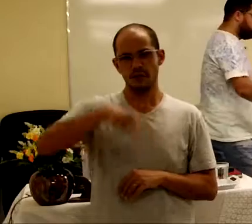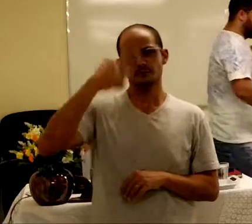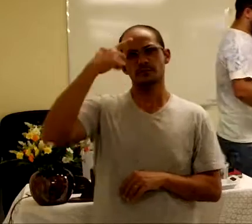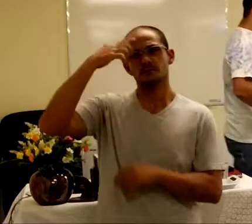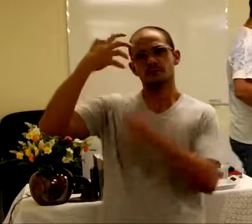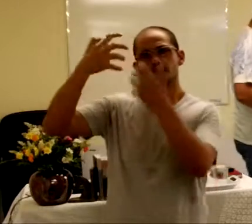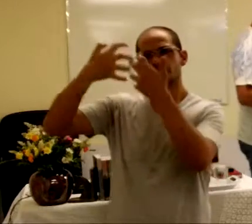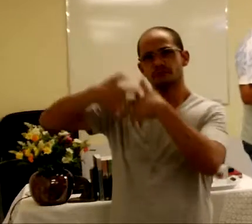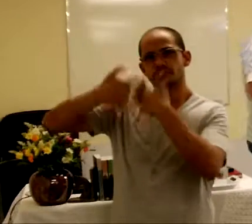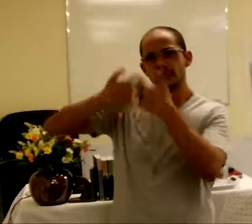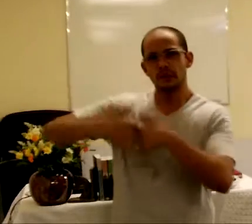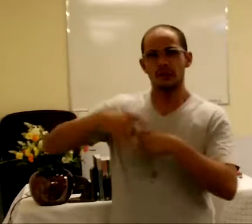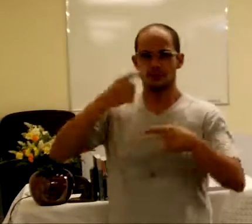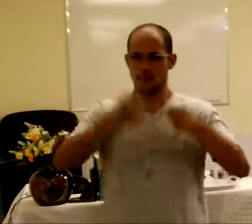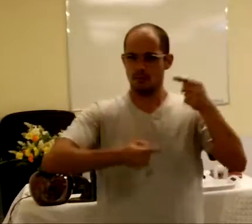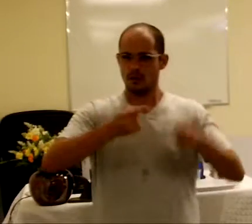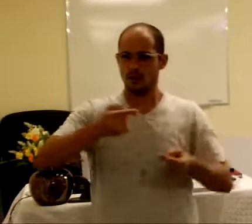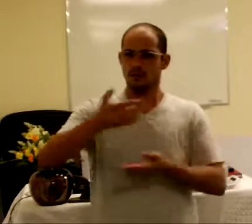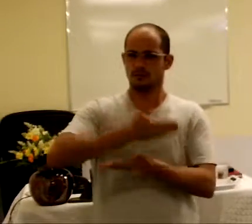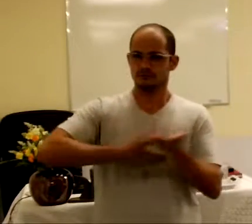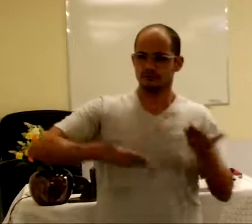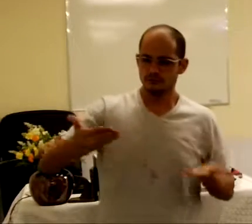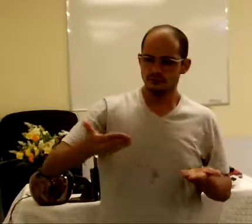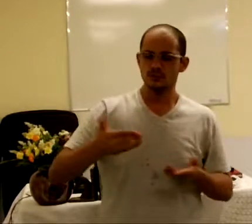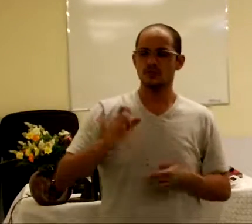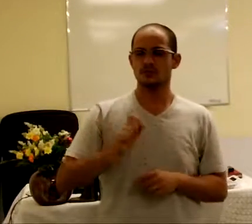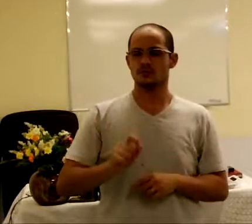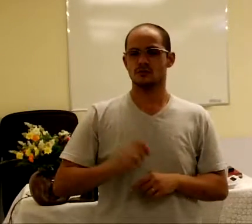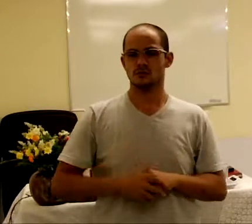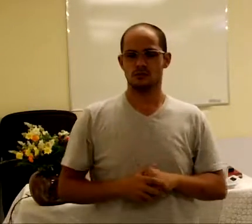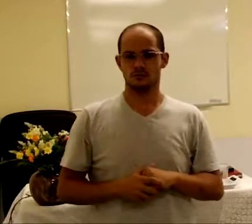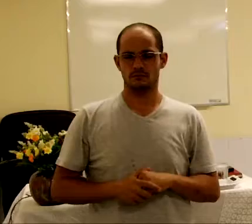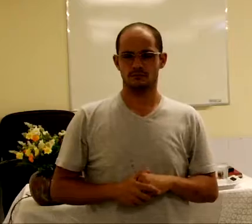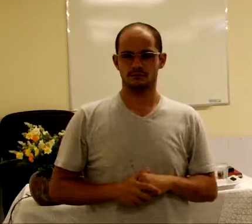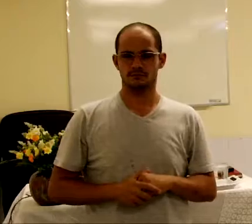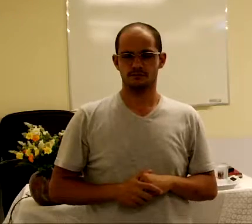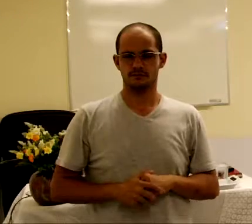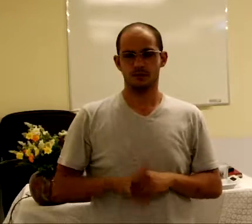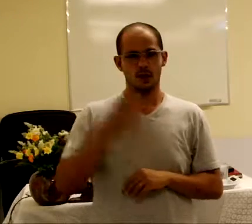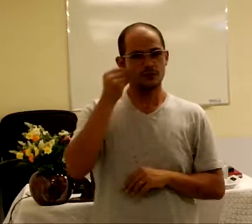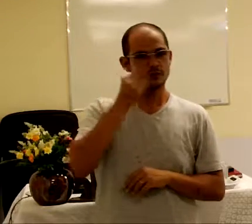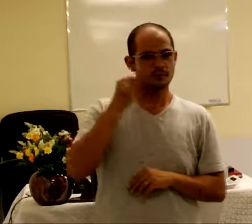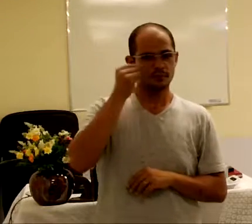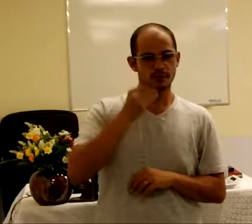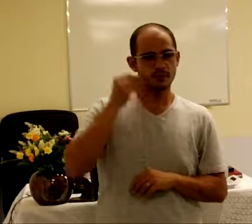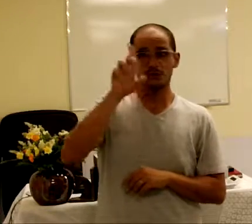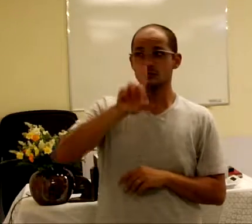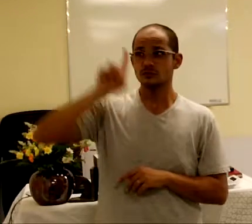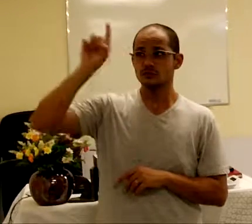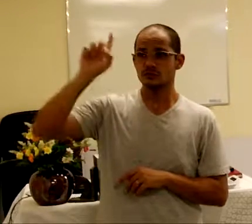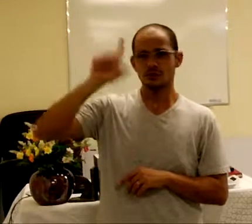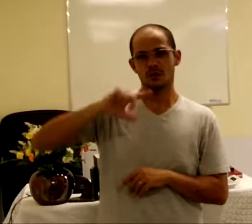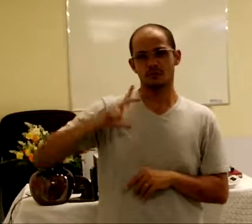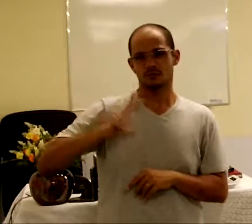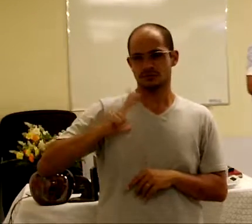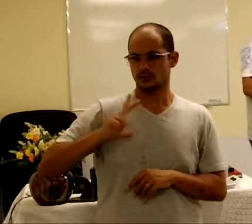raciocine, discuta, debata, no final das contas, como a experiência divina é pessoal, é particular, é